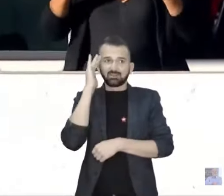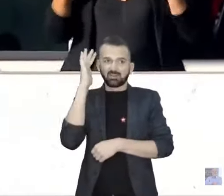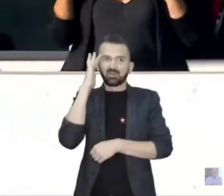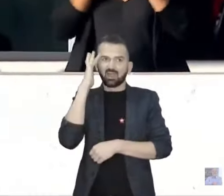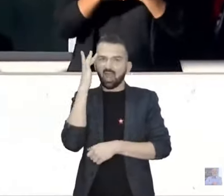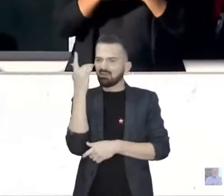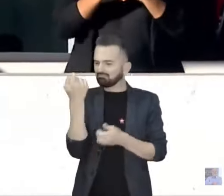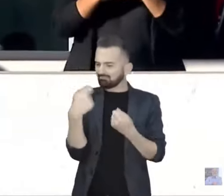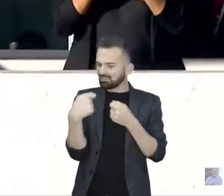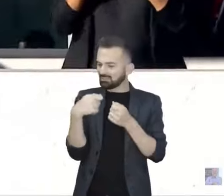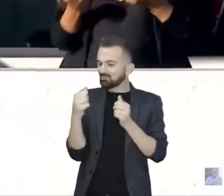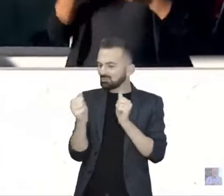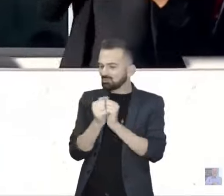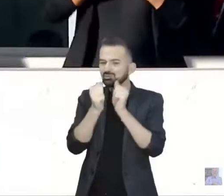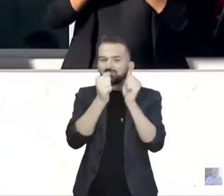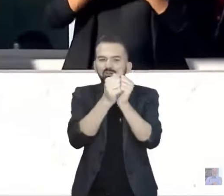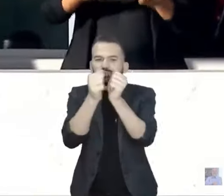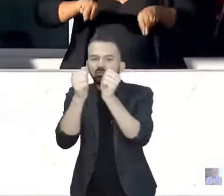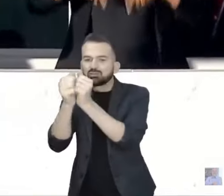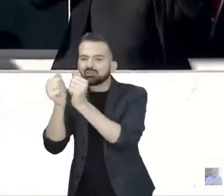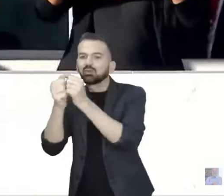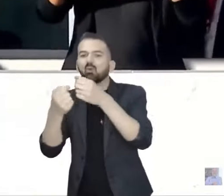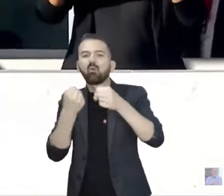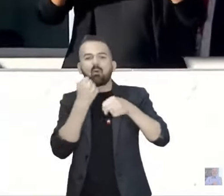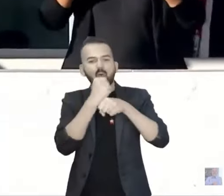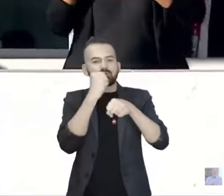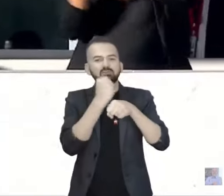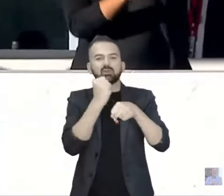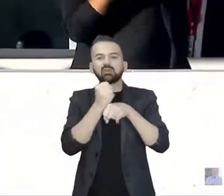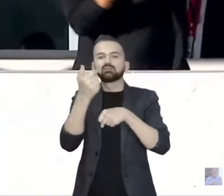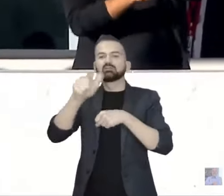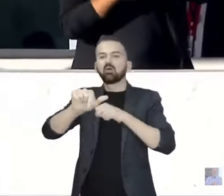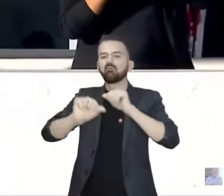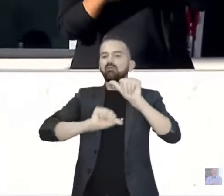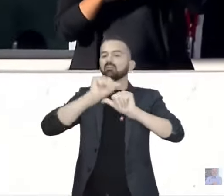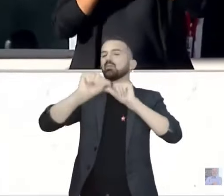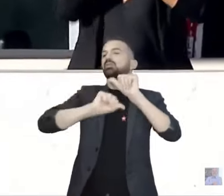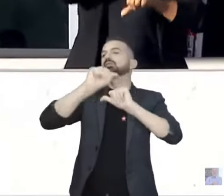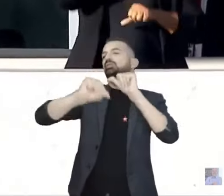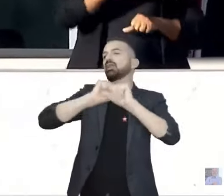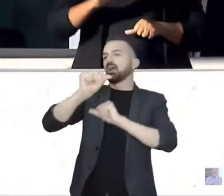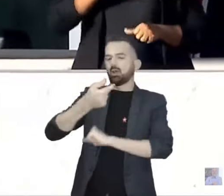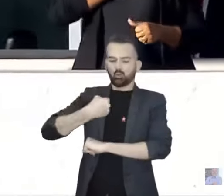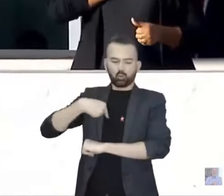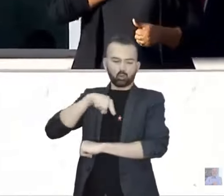juntos reconstruir e transformar o nosso querido país.